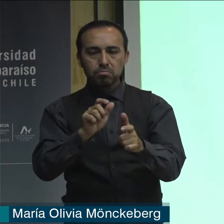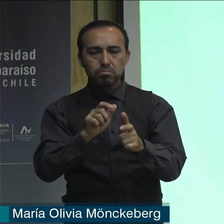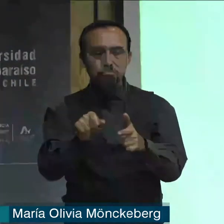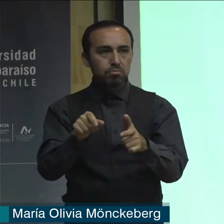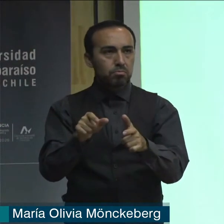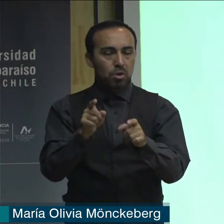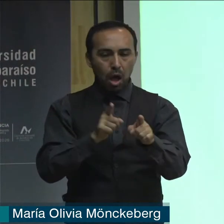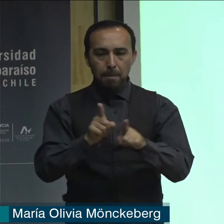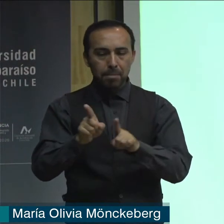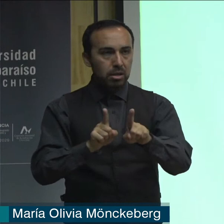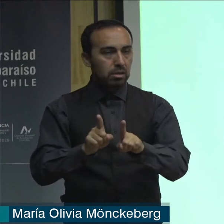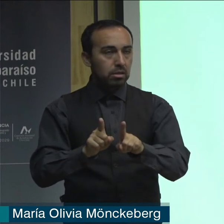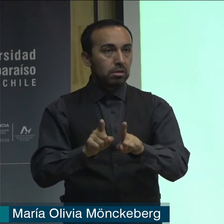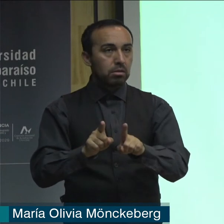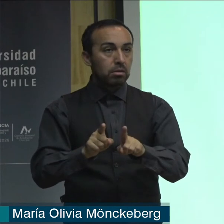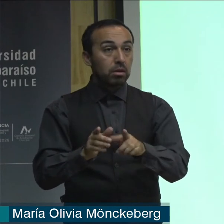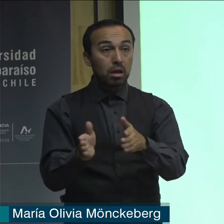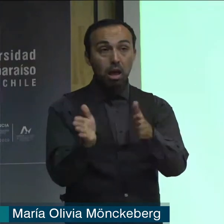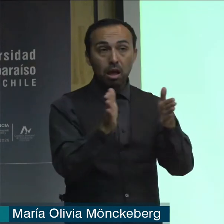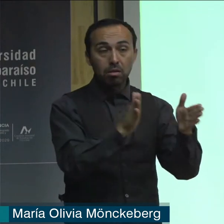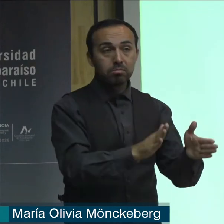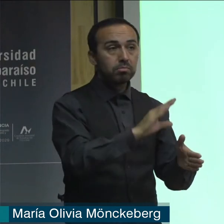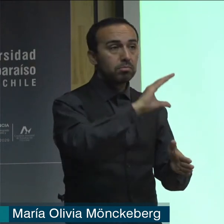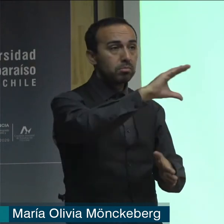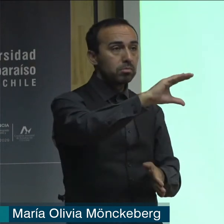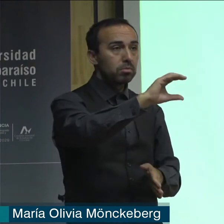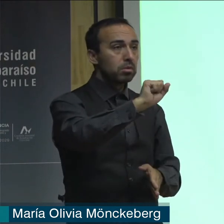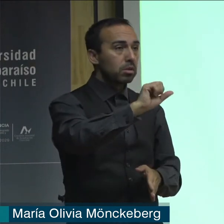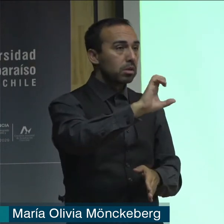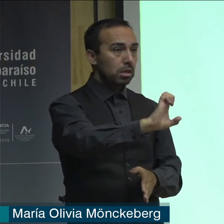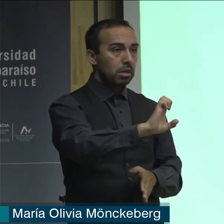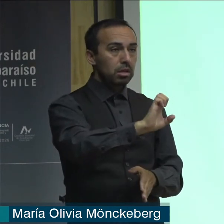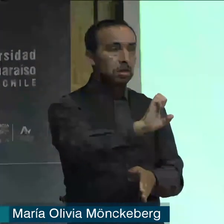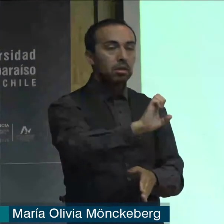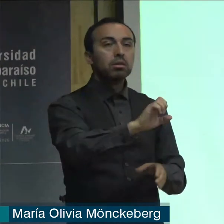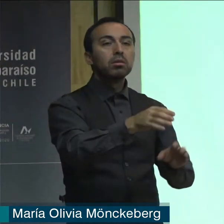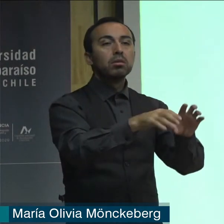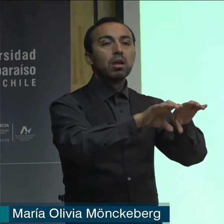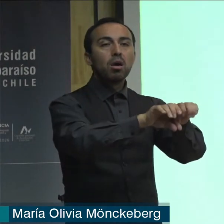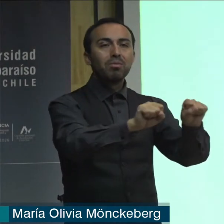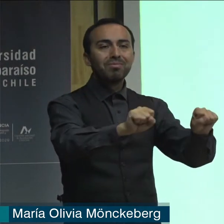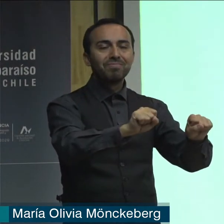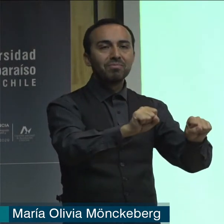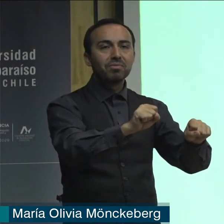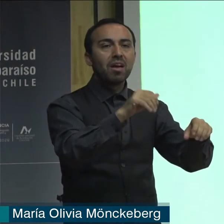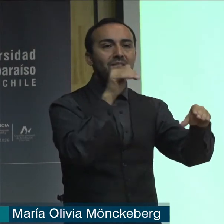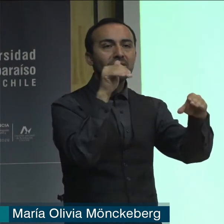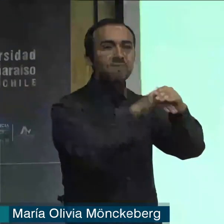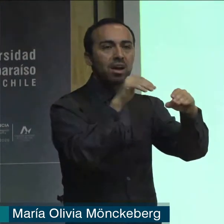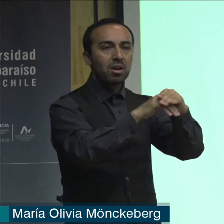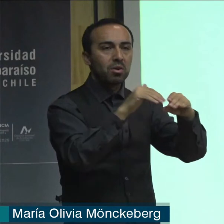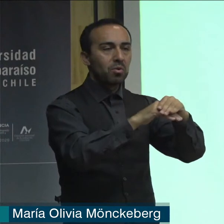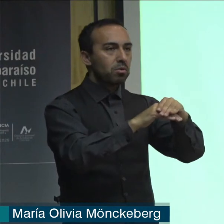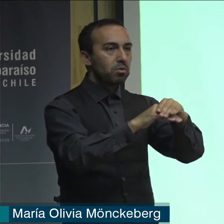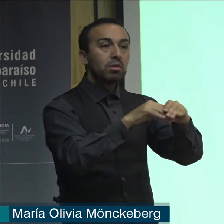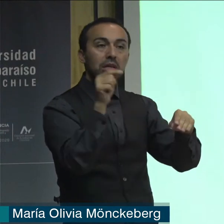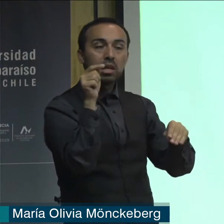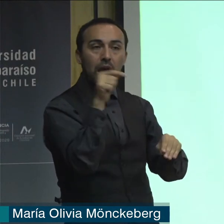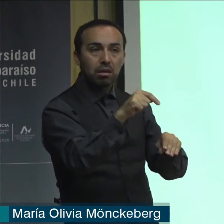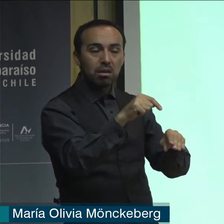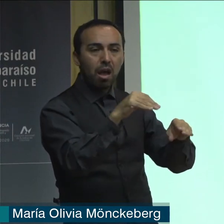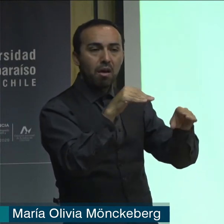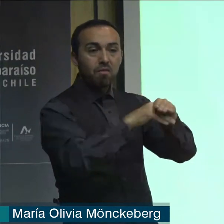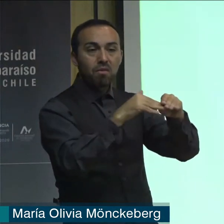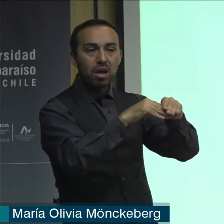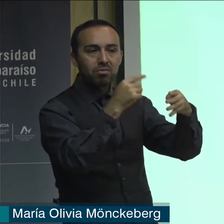en el caso del cae el famoso asunto con los bancos y ahí los bancos que están